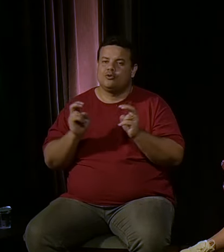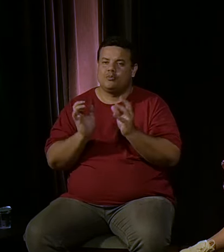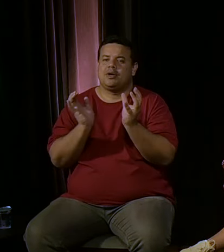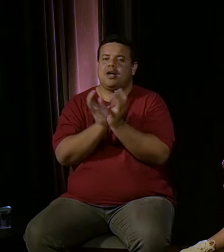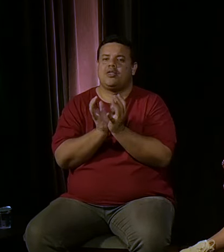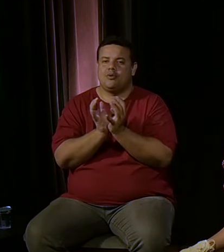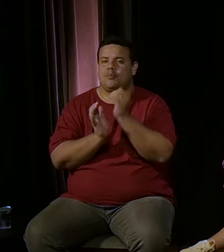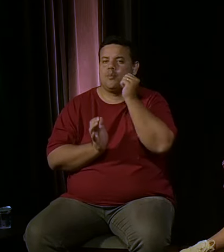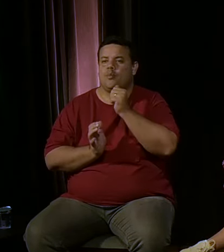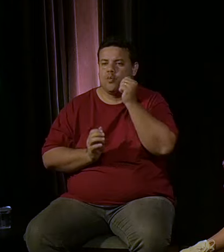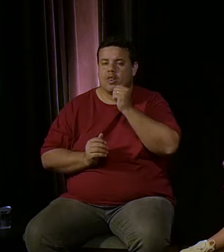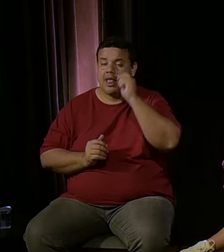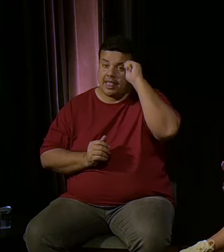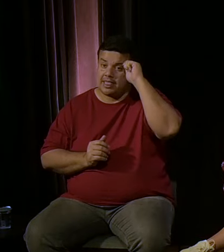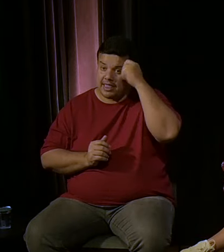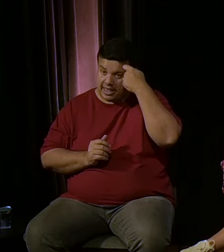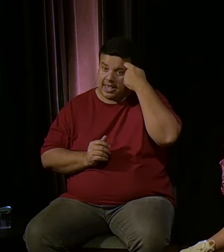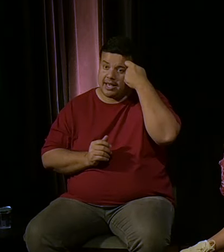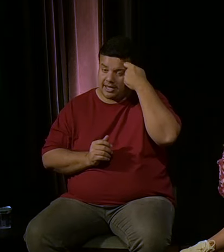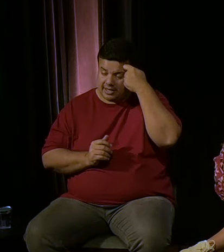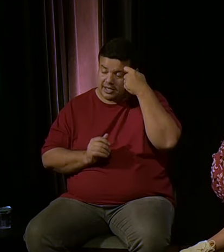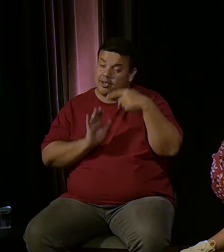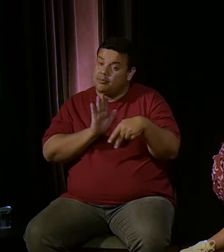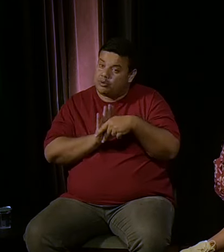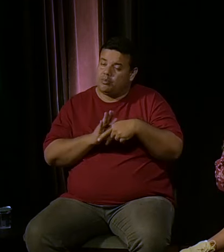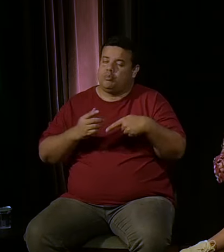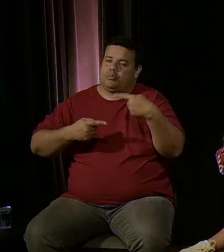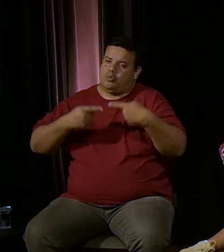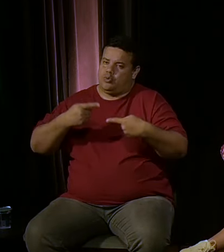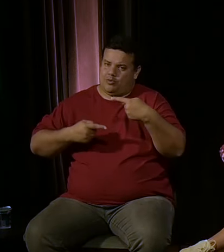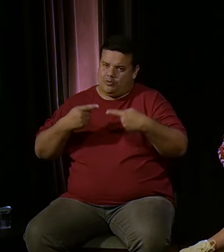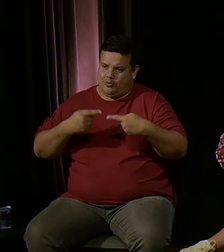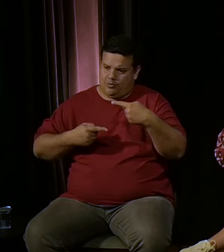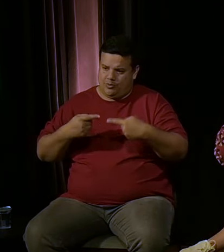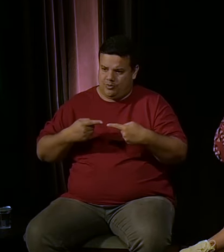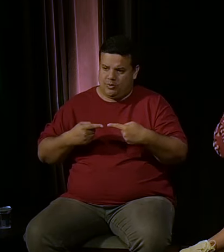negra nessa formação política,